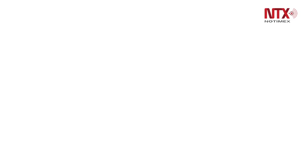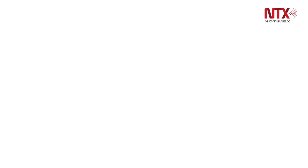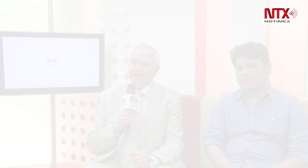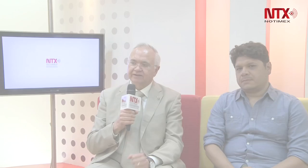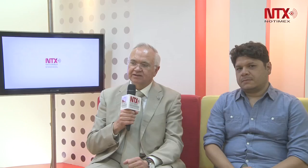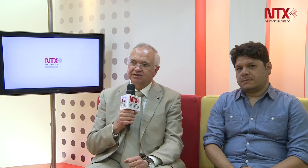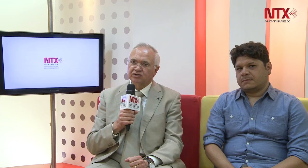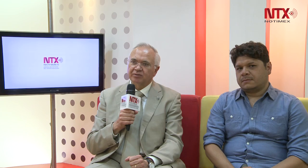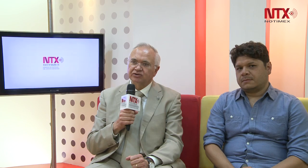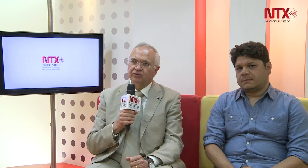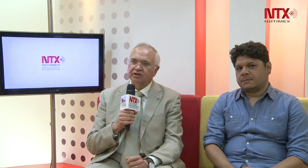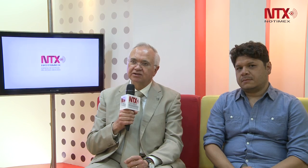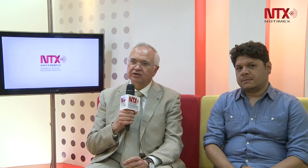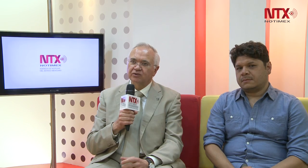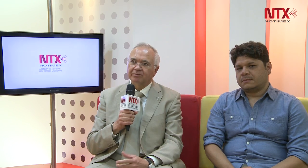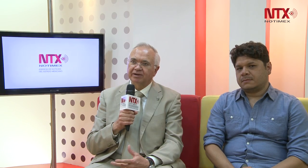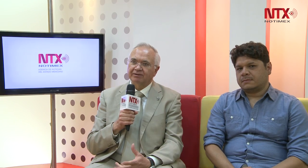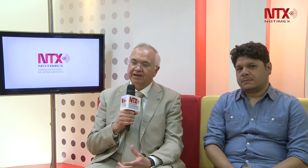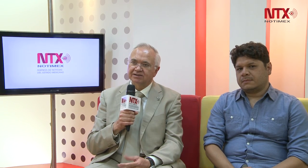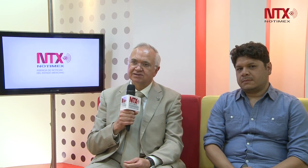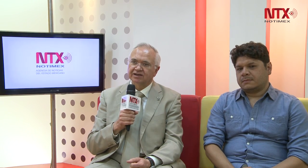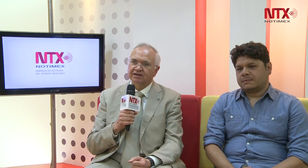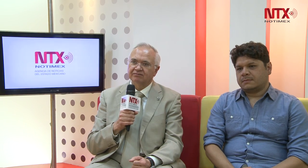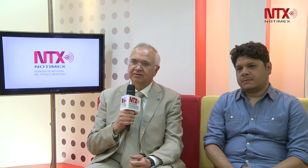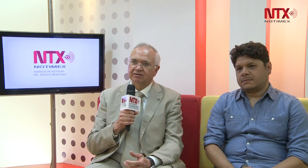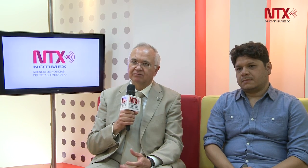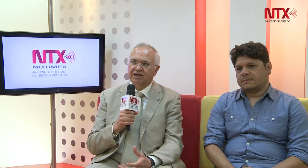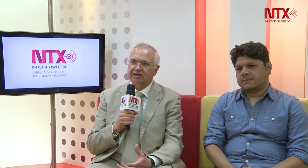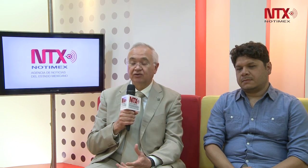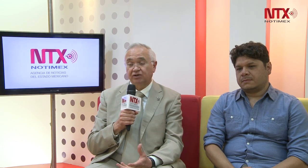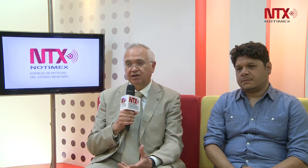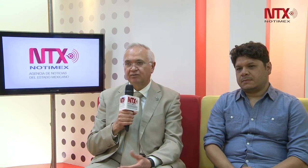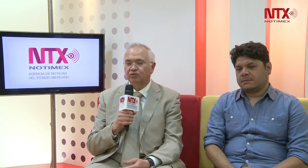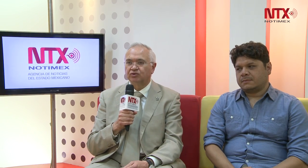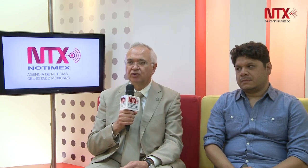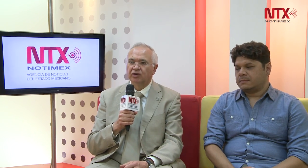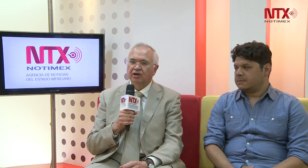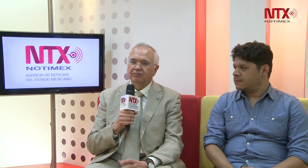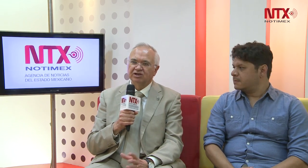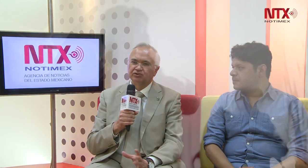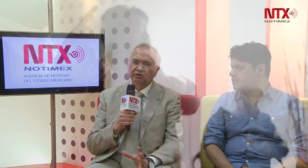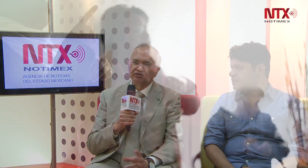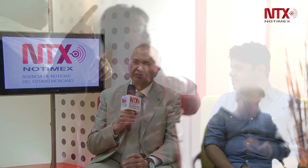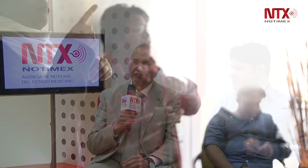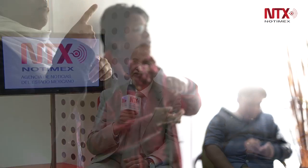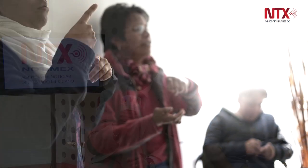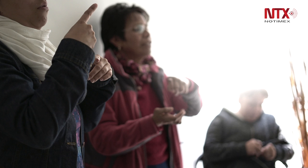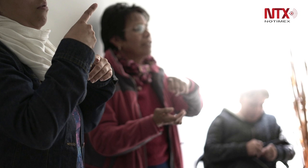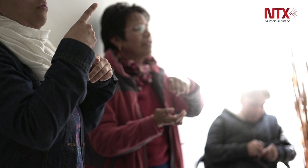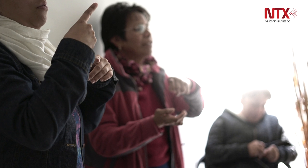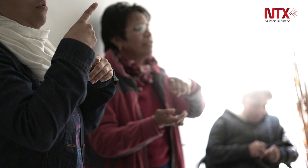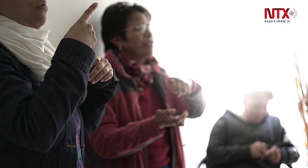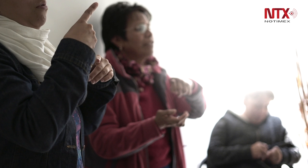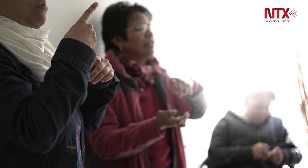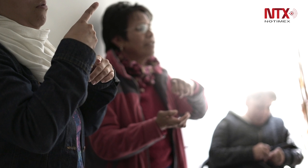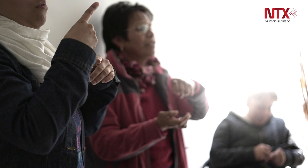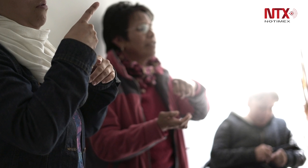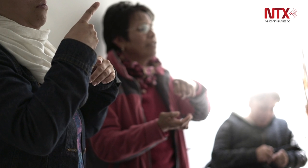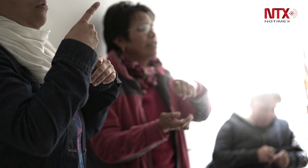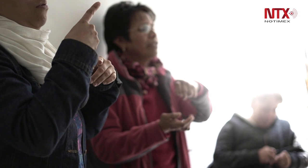La artritis reumatoide tiene una prevalencia en México y en el mundo más o menos de 0.5%. O sea que si